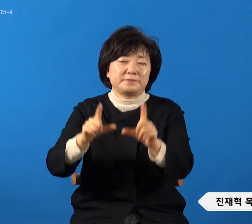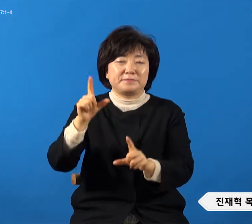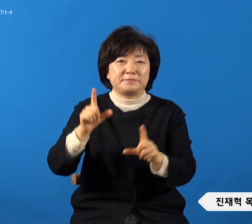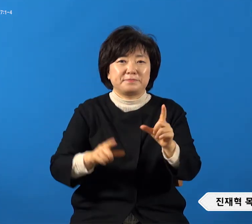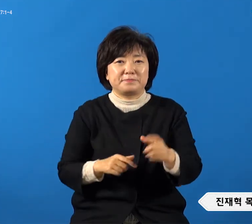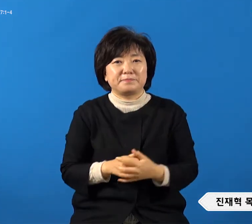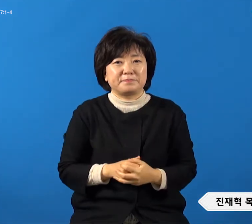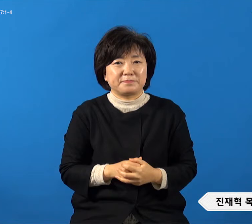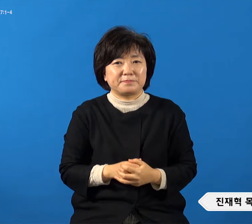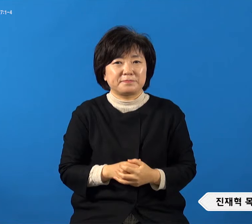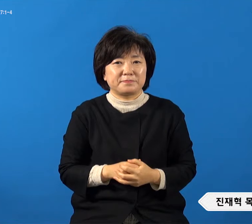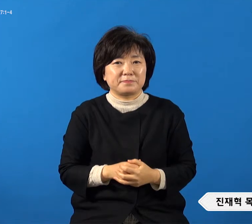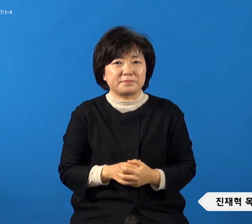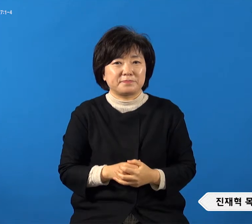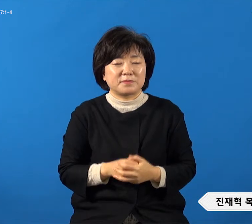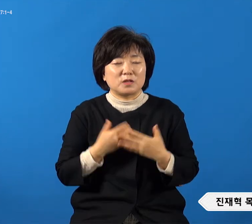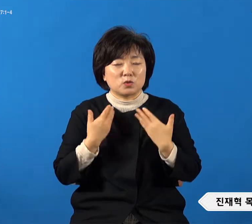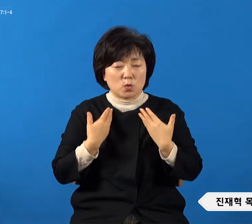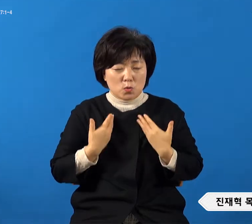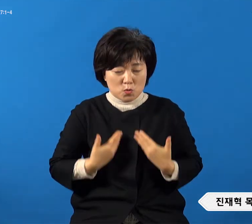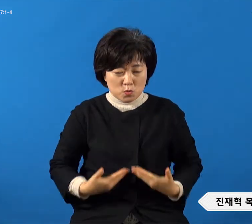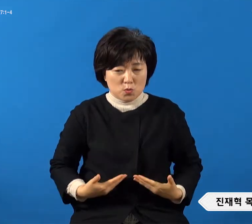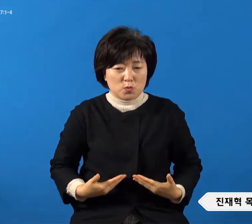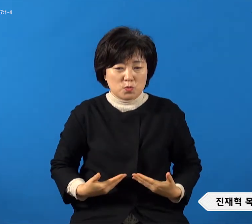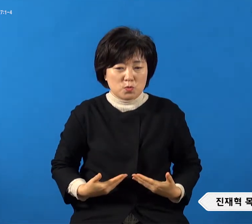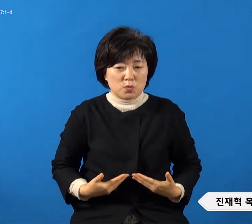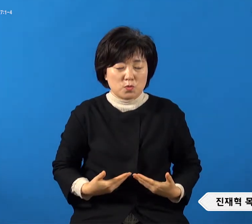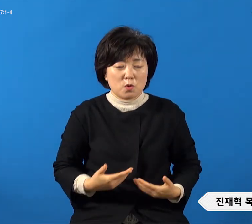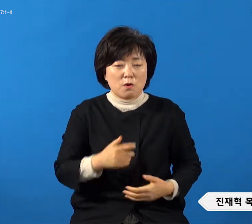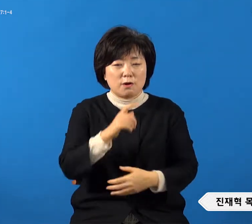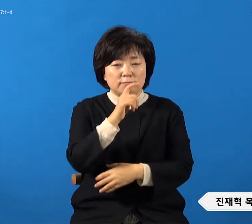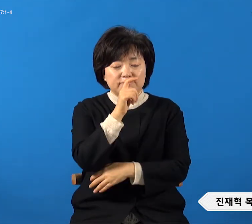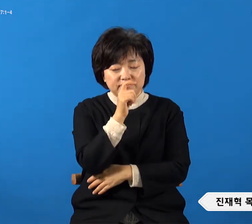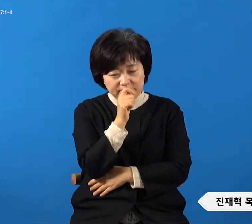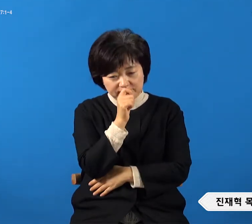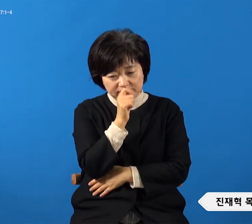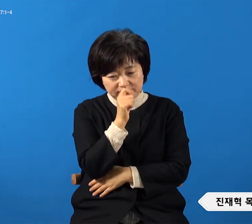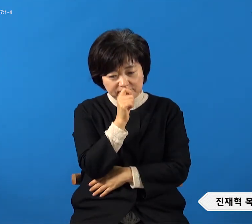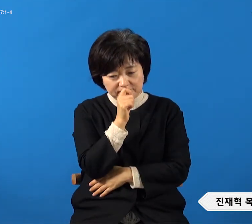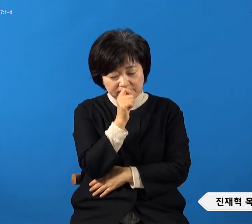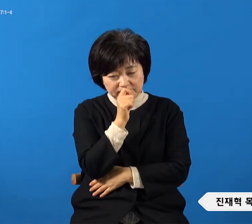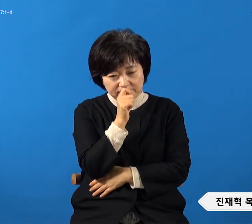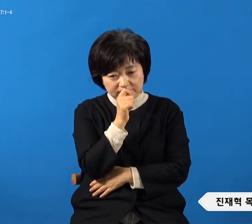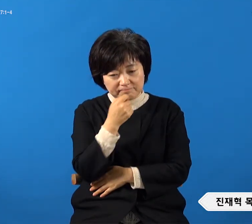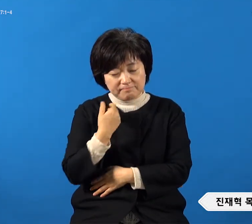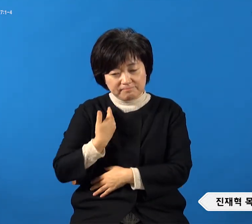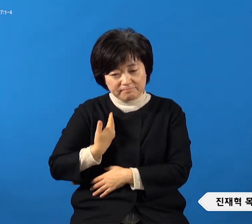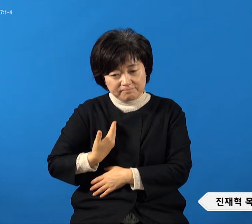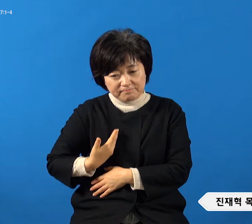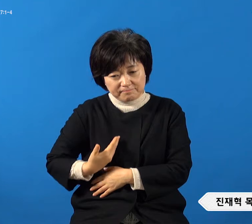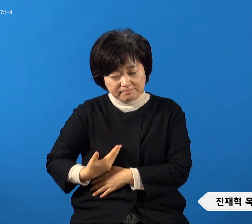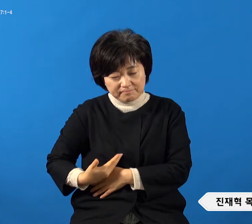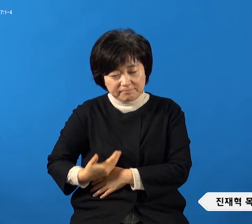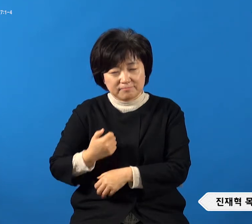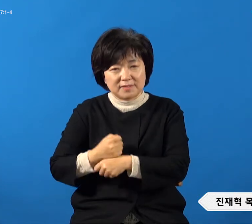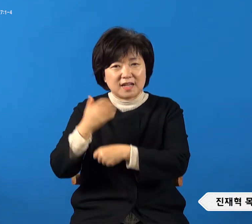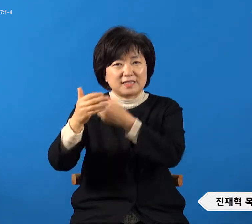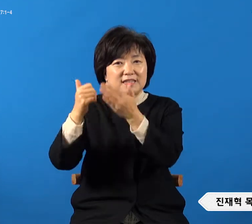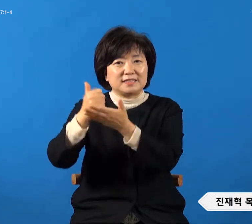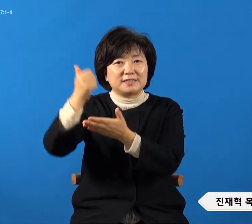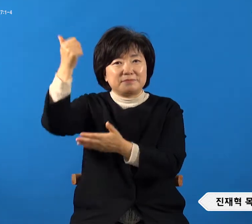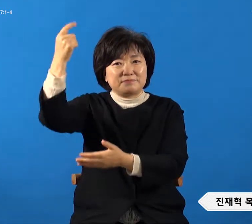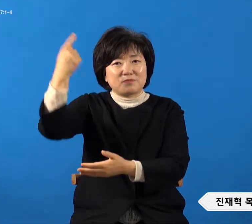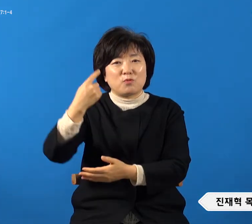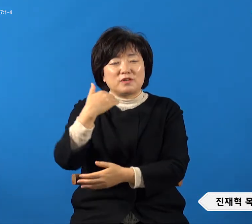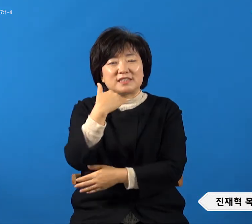말씀하고 있습니다. 조용함, 고독, 그리고 묵상 가운데 하나님을 기다리는